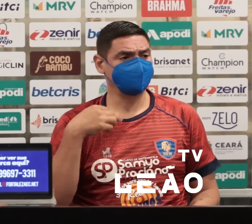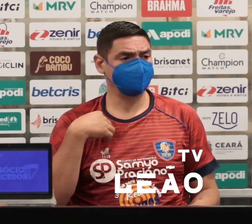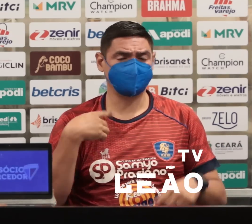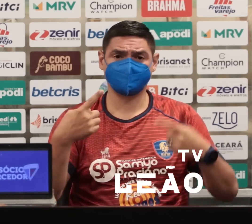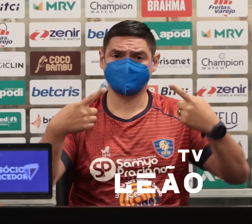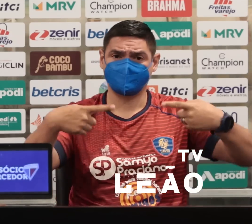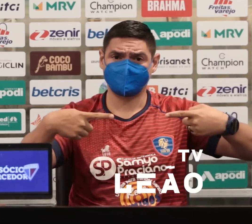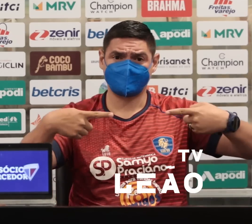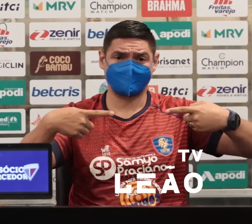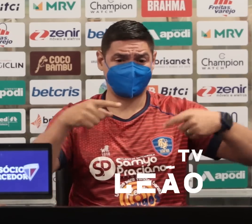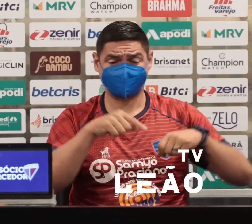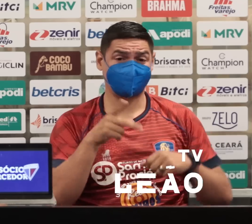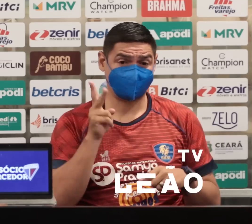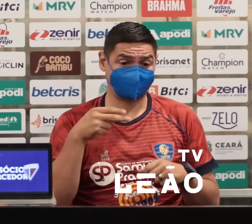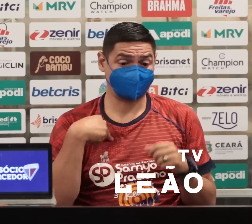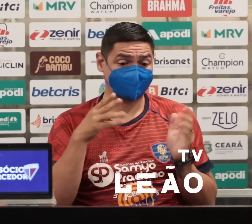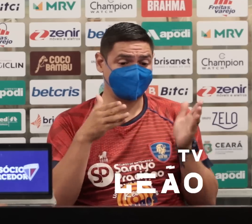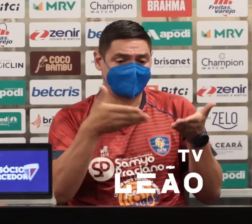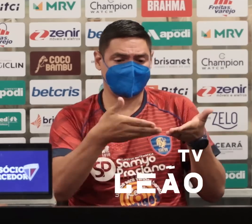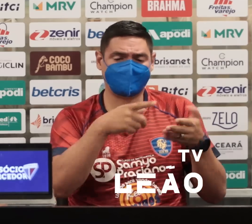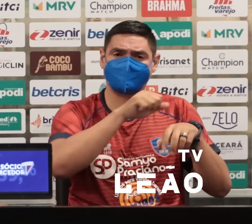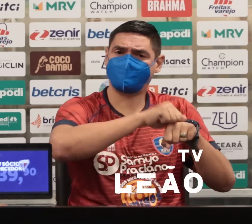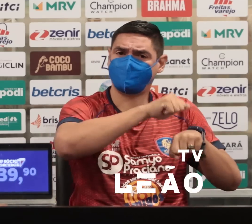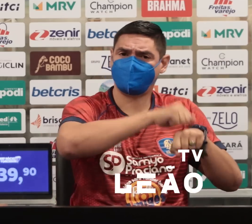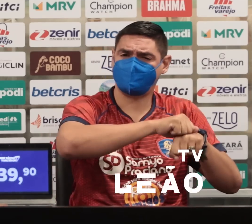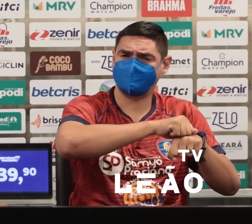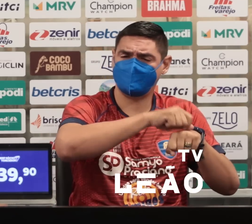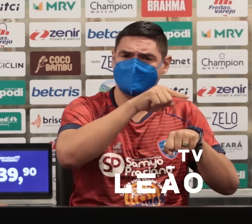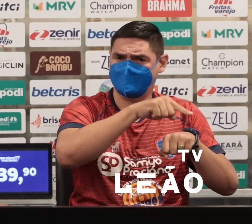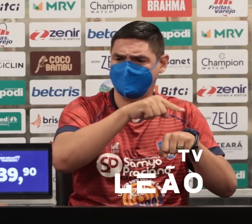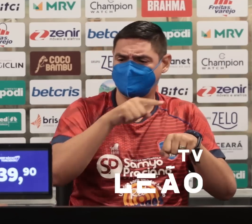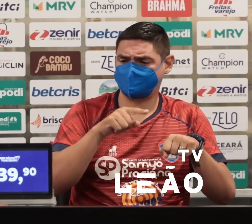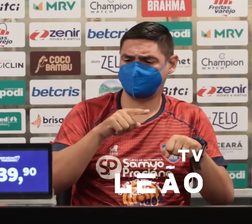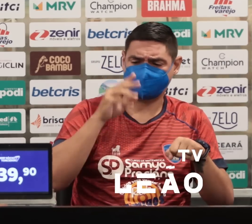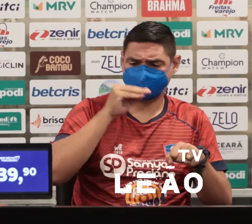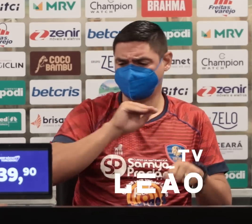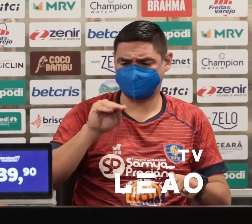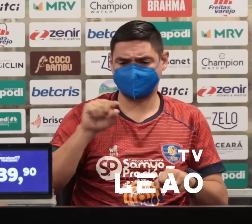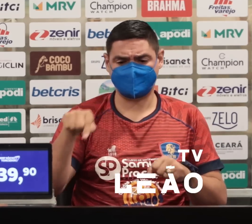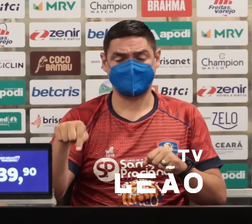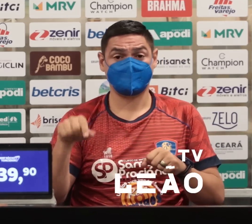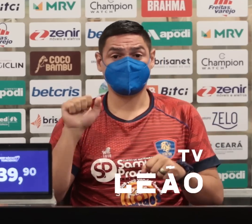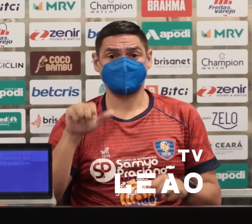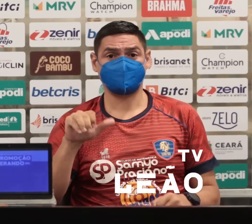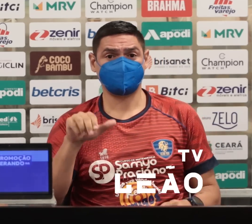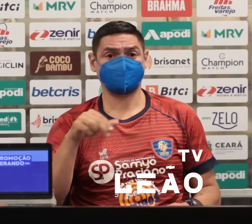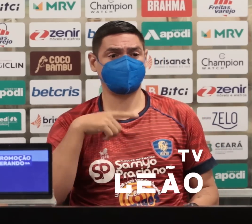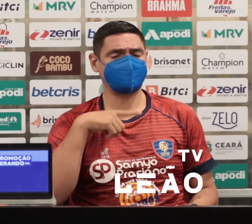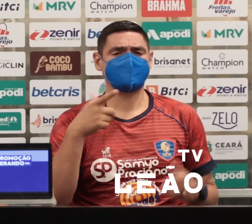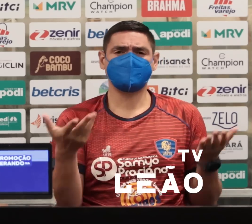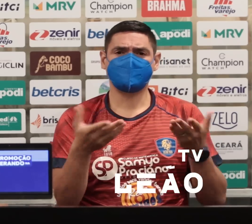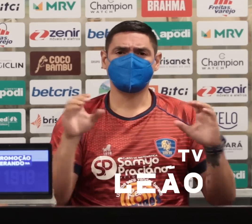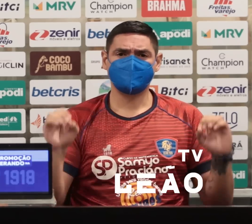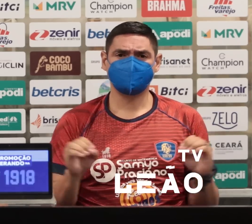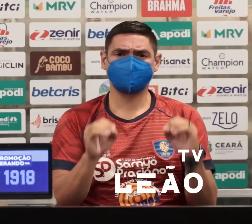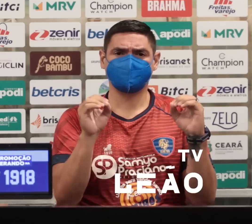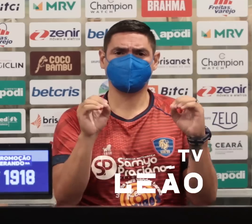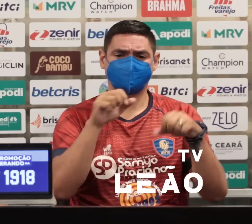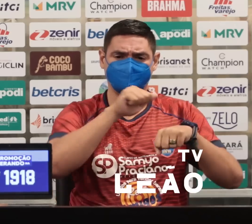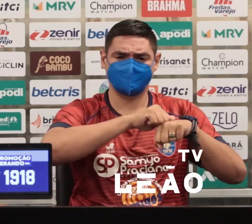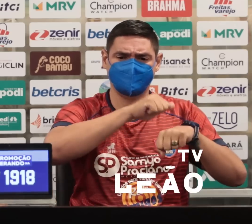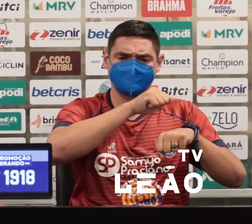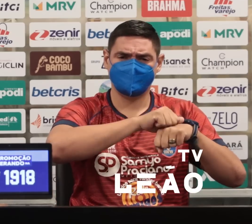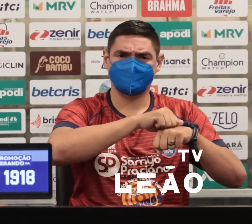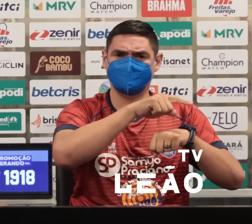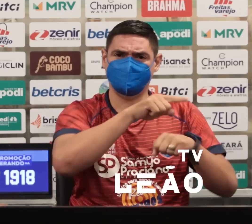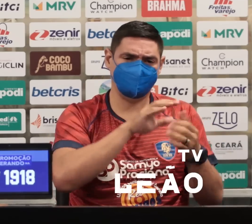do Fortaleza, esquece do adversário, o Calcaia. Um empate como esse, tem seus méritos, Calcaia, ou Fortaleza que jogou